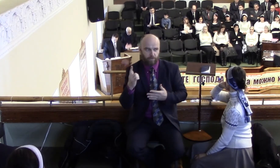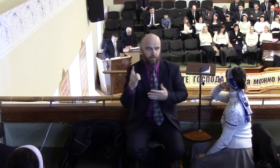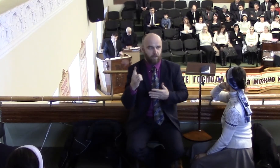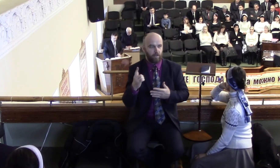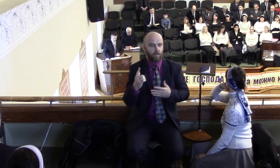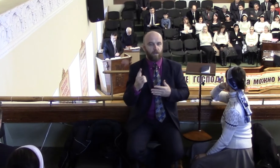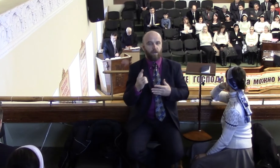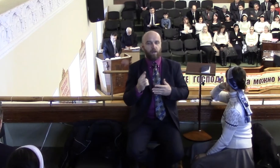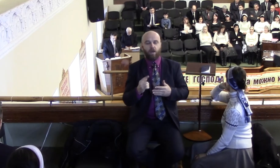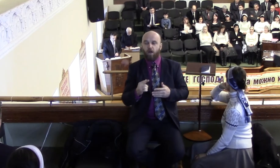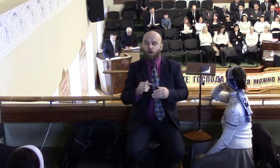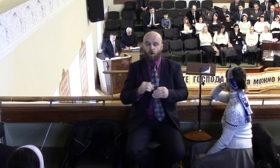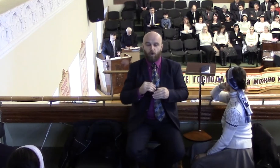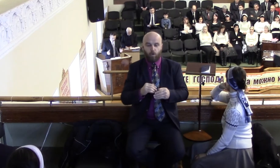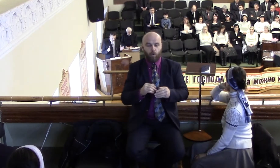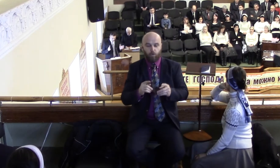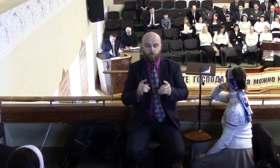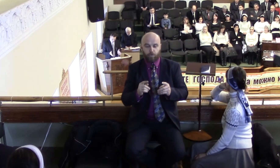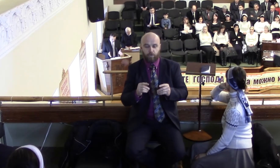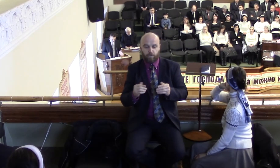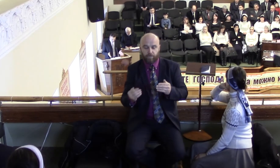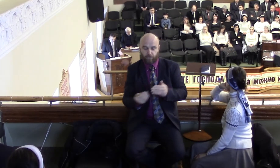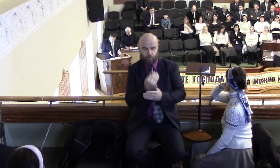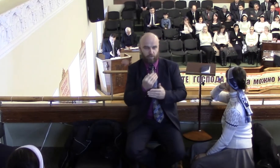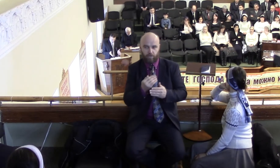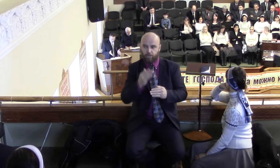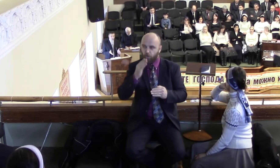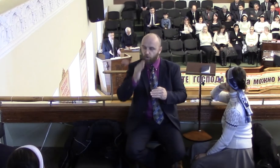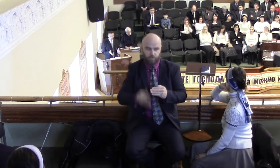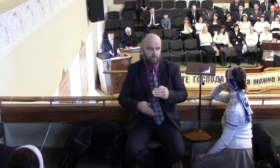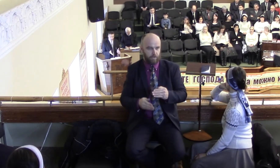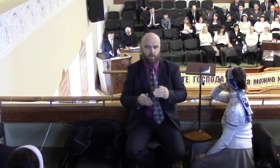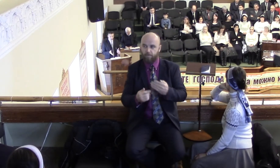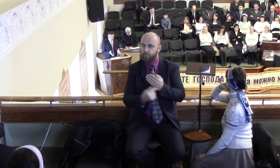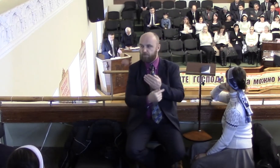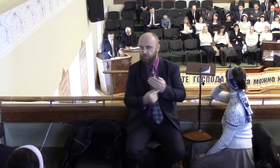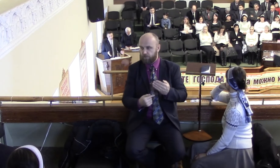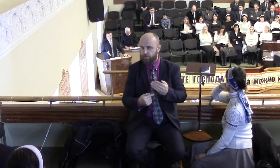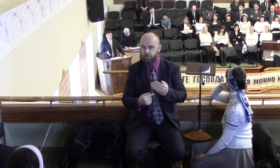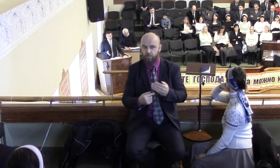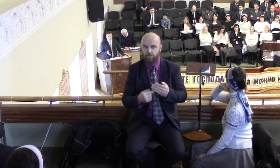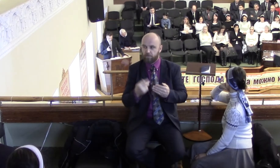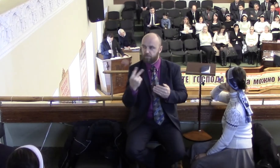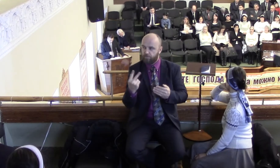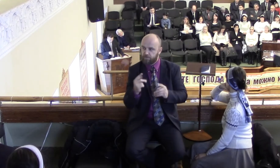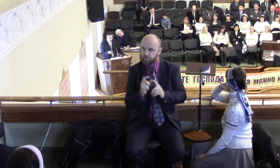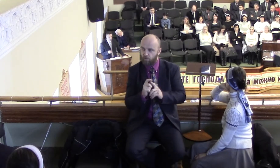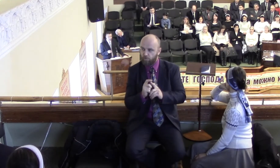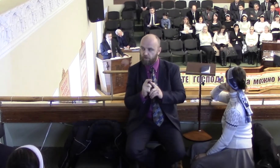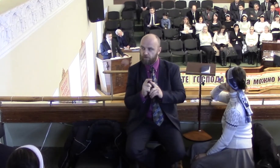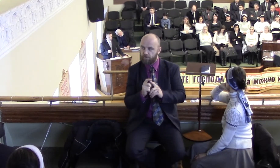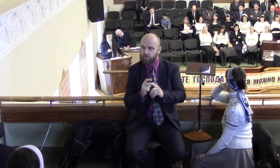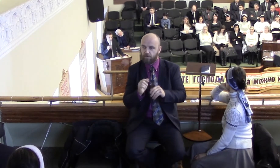Бытия до Откровения. И таким образом, вот в этом отрывке, что мы прочитали, этот